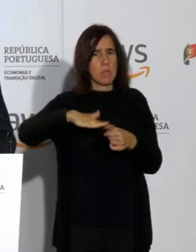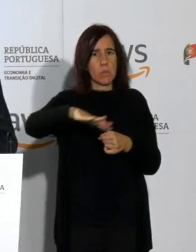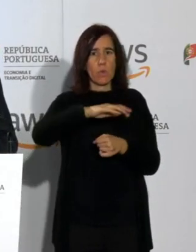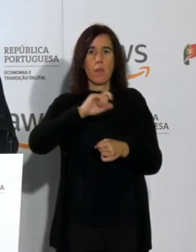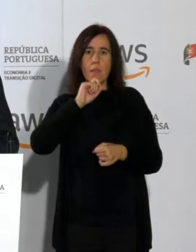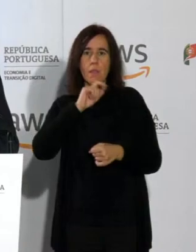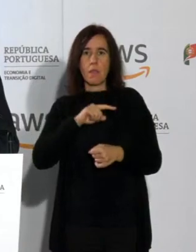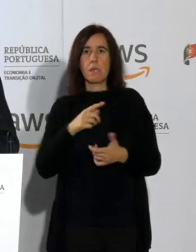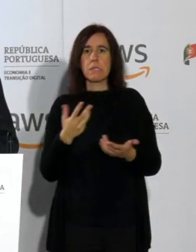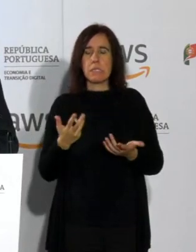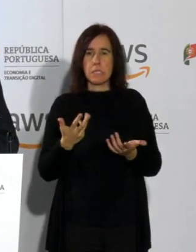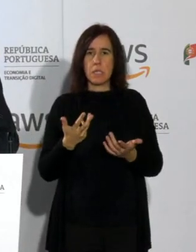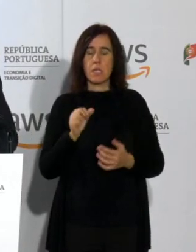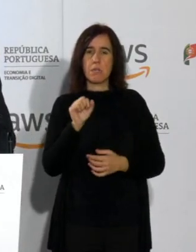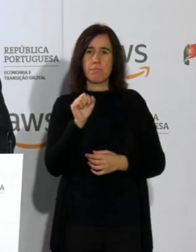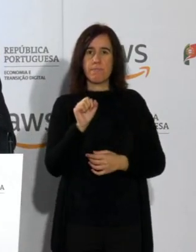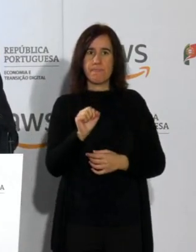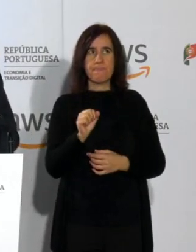capacidade de